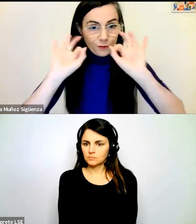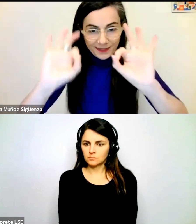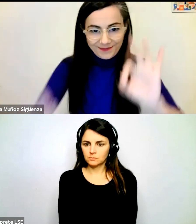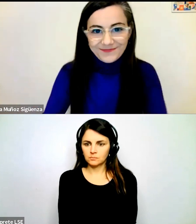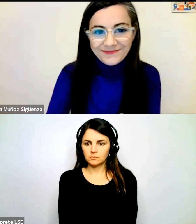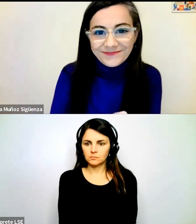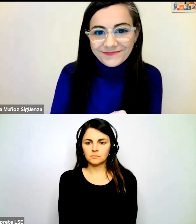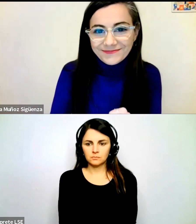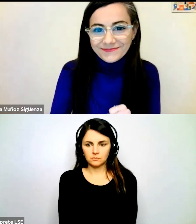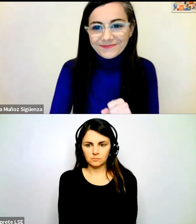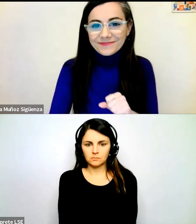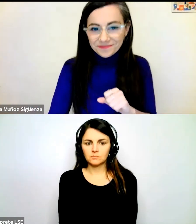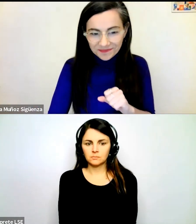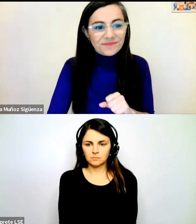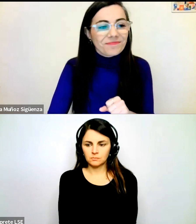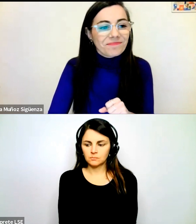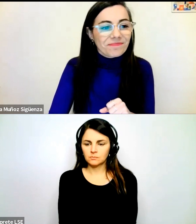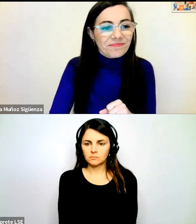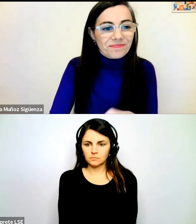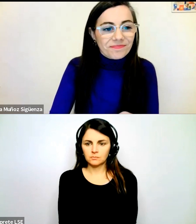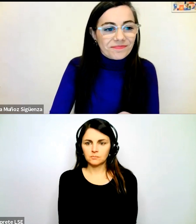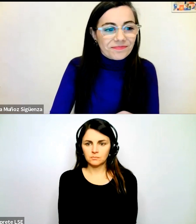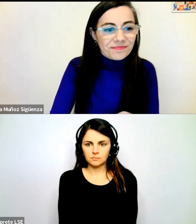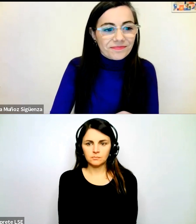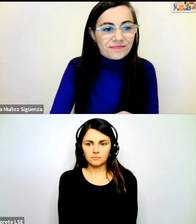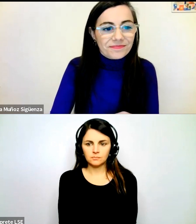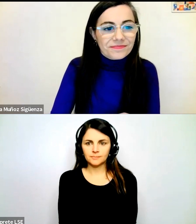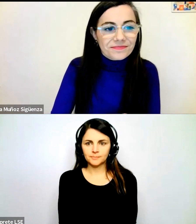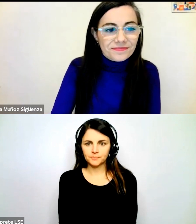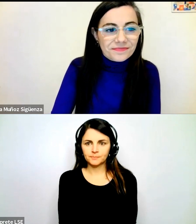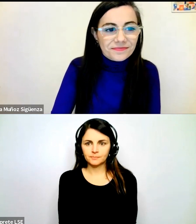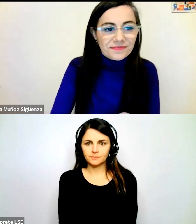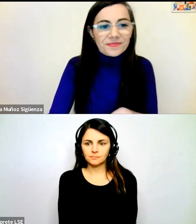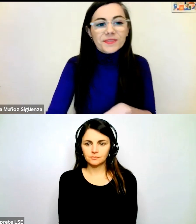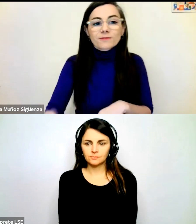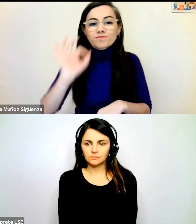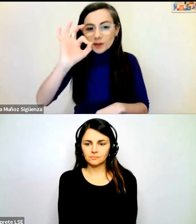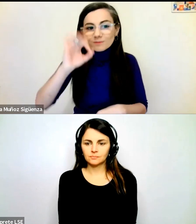la exposición de Patricia y mía, sin las preguntas ni las respuestas, ¿de acuerdo?